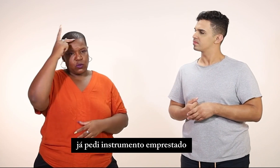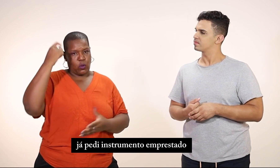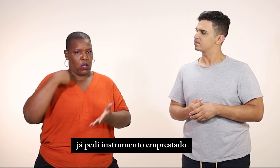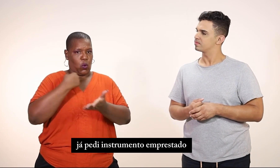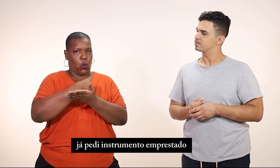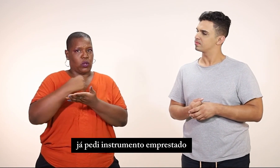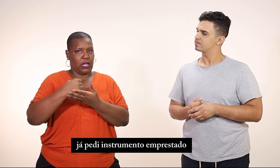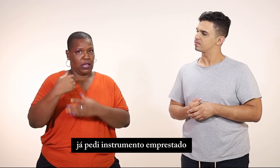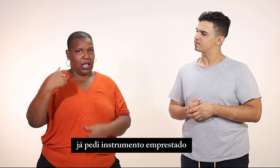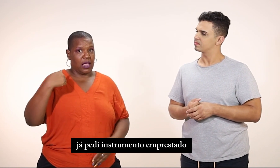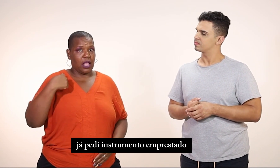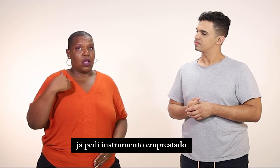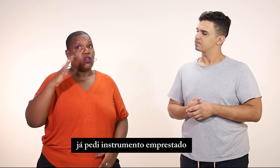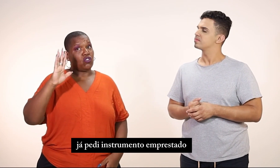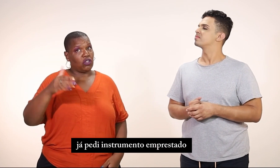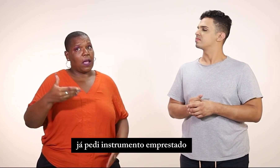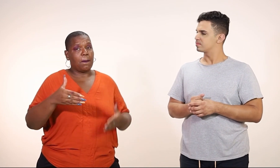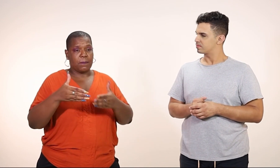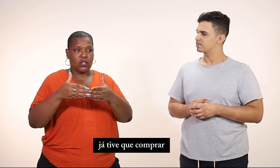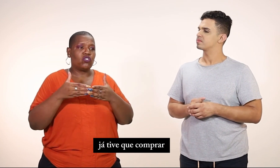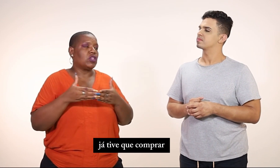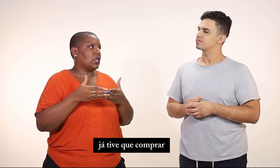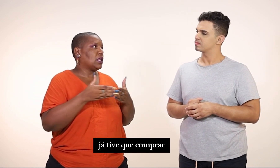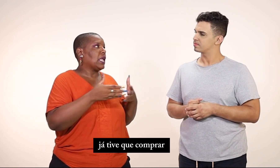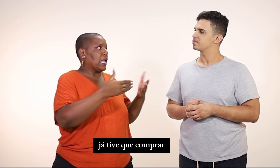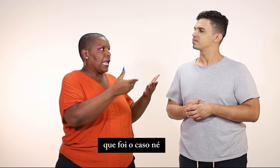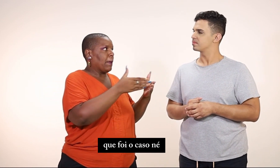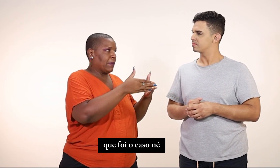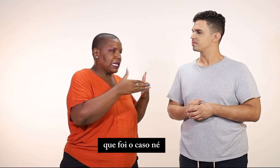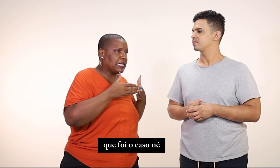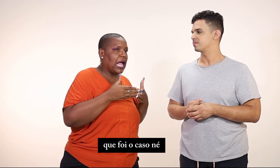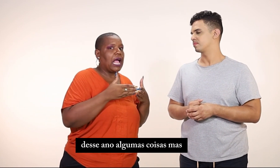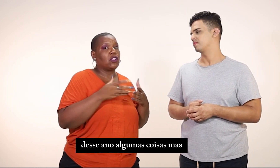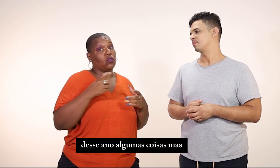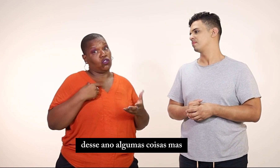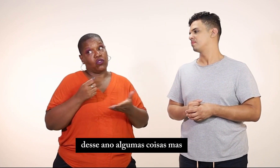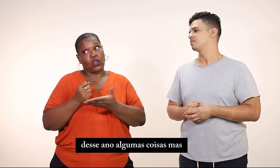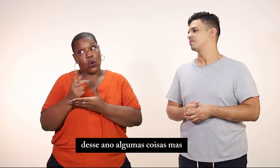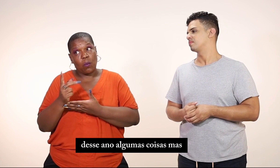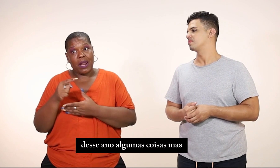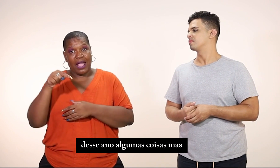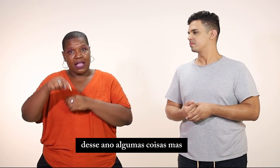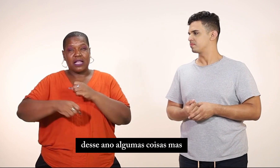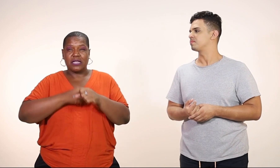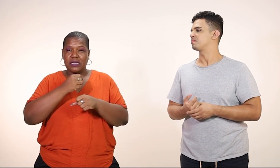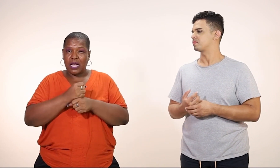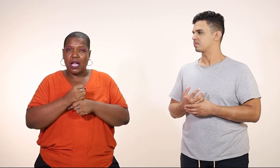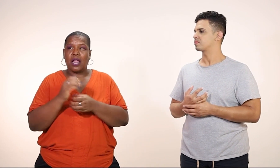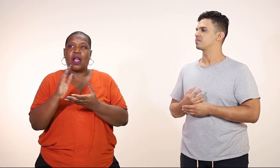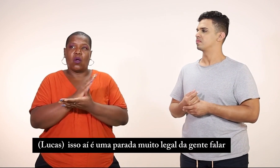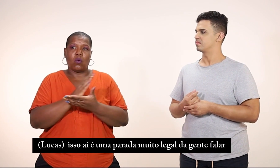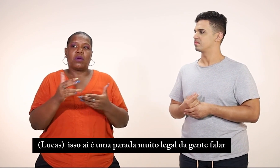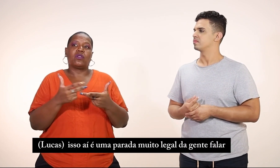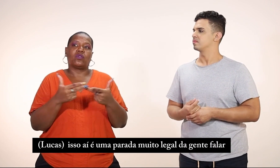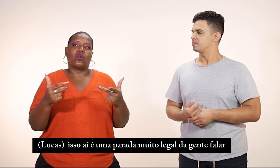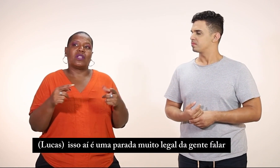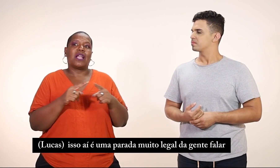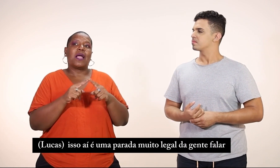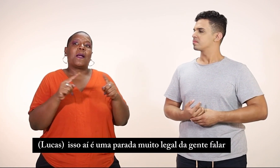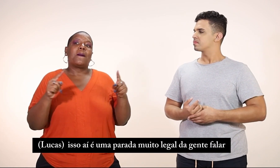já pedi instrumento emprestado, já tive que comprar, que foi o caso, né, desse ano, algumas coisas, mas... Isso aí é